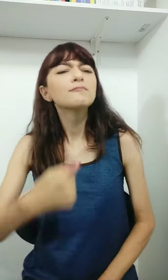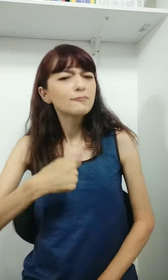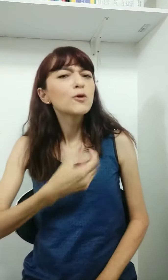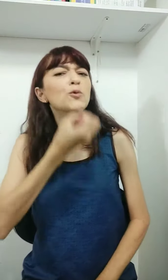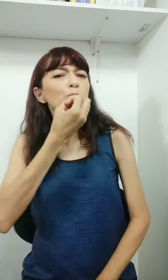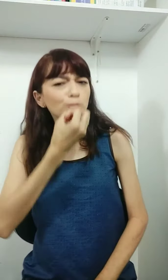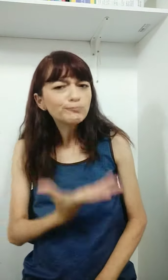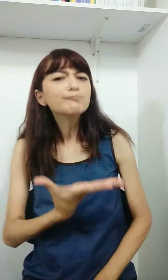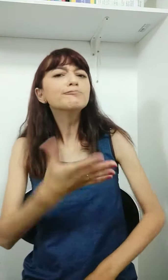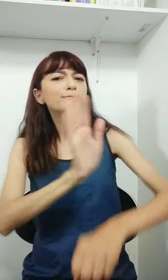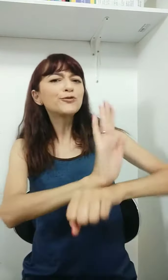Prestem atenção.